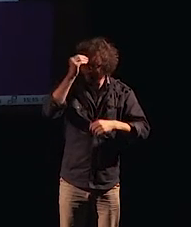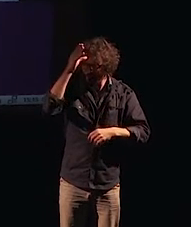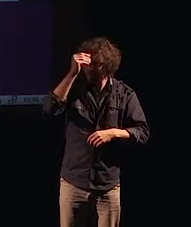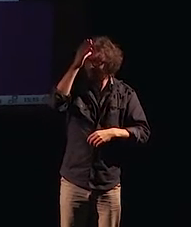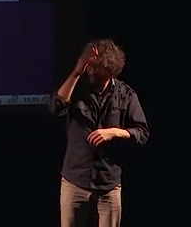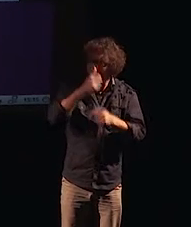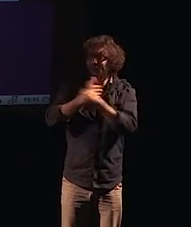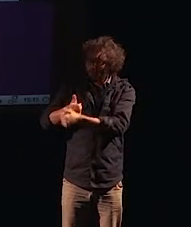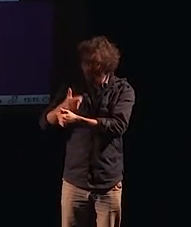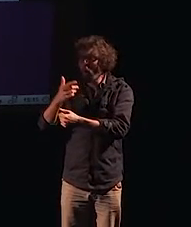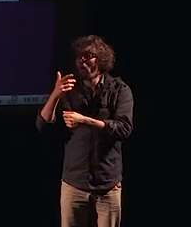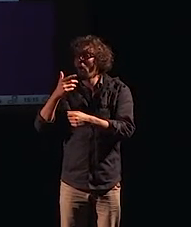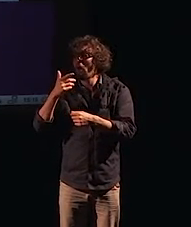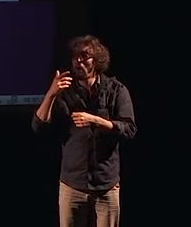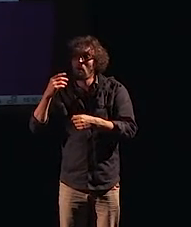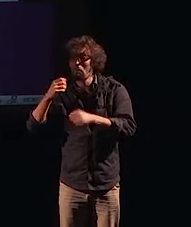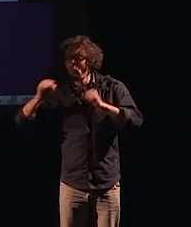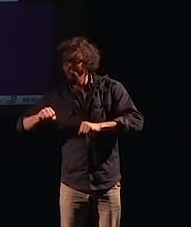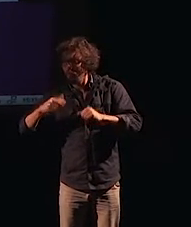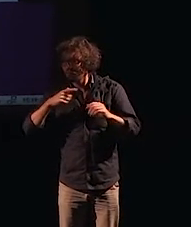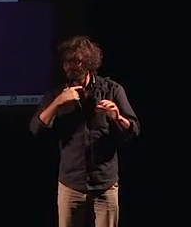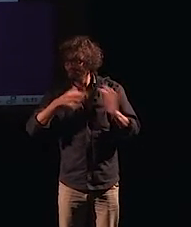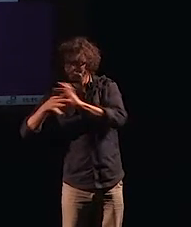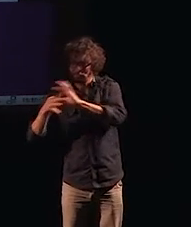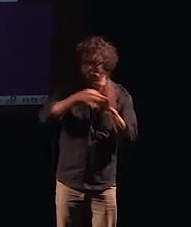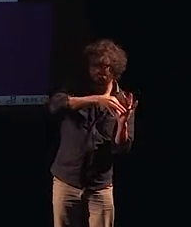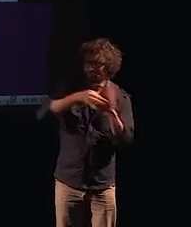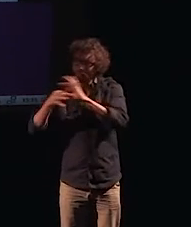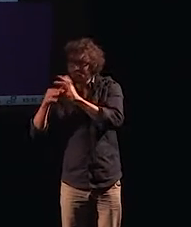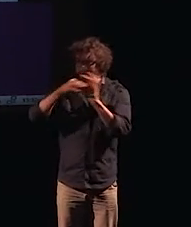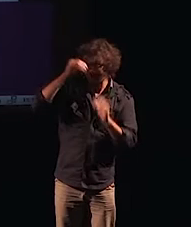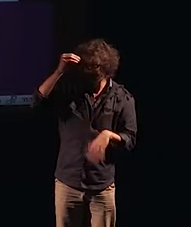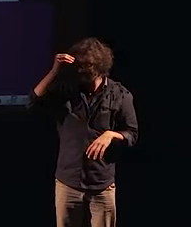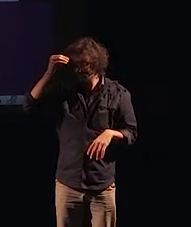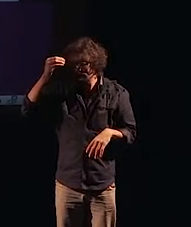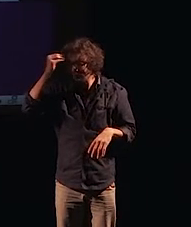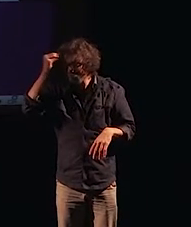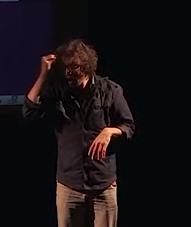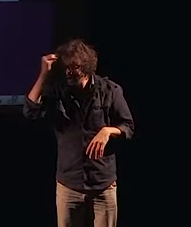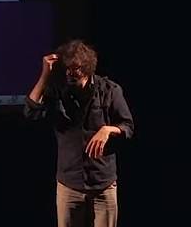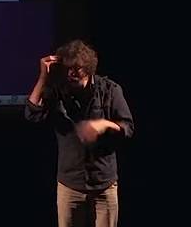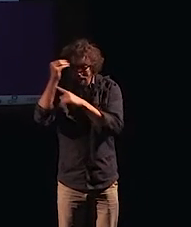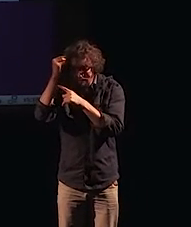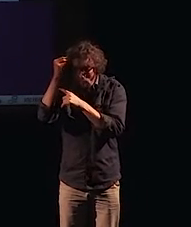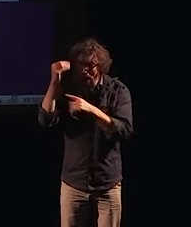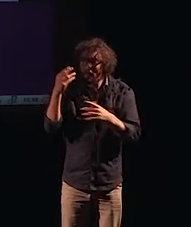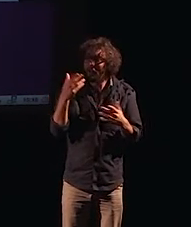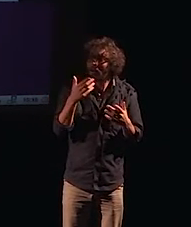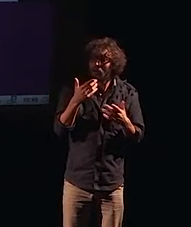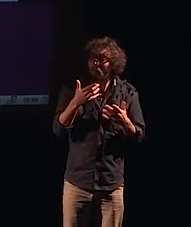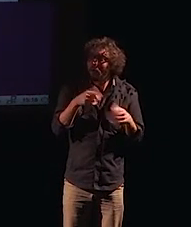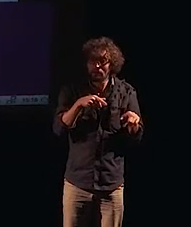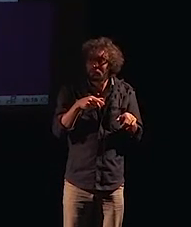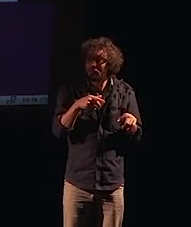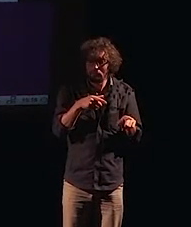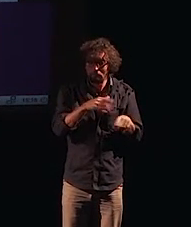de produire un savoir sur savoir à qui, à quelle minute, à bouger le petit doigt dans quel sens,